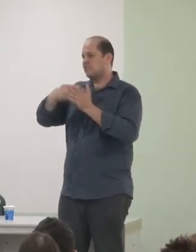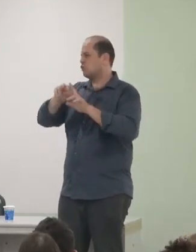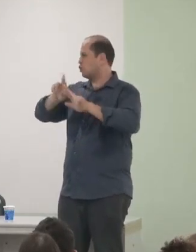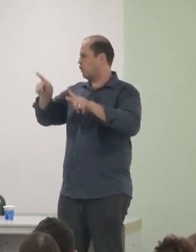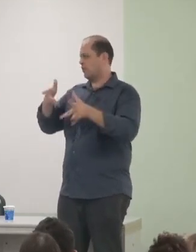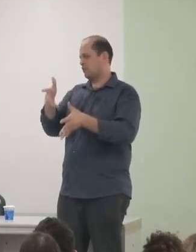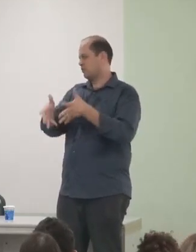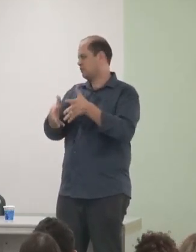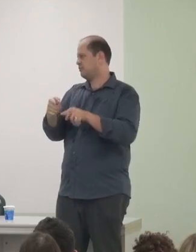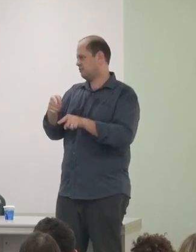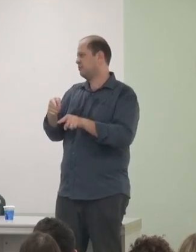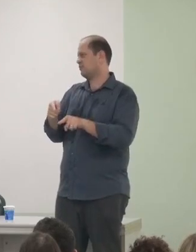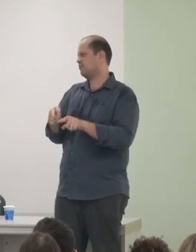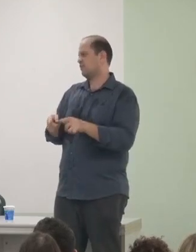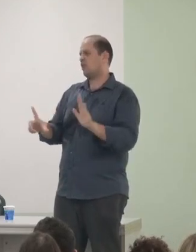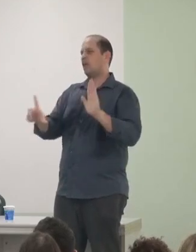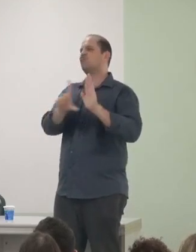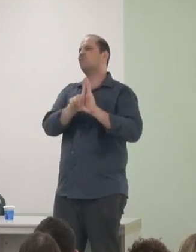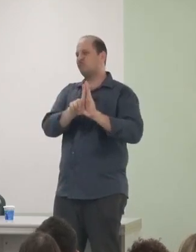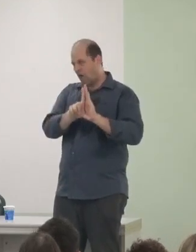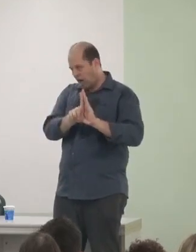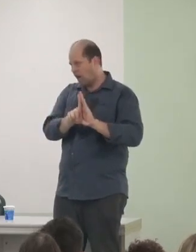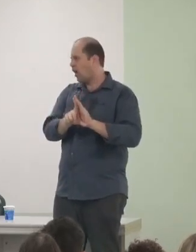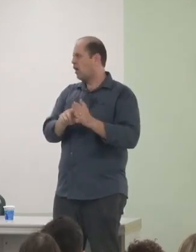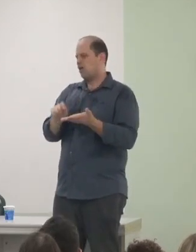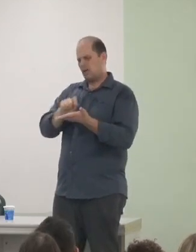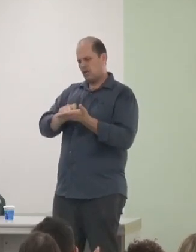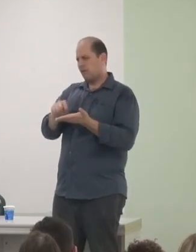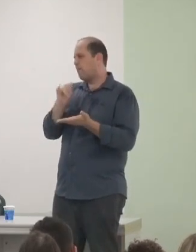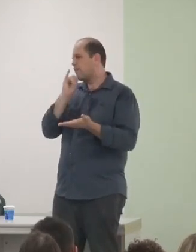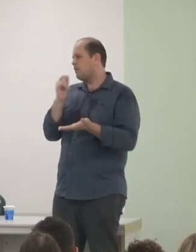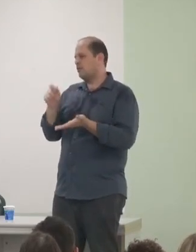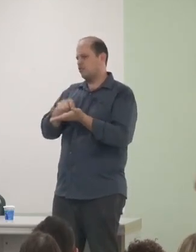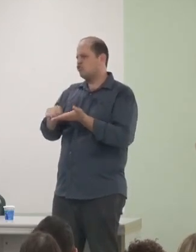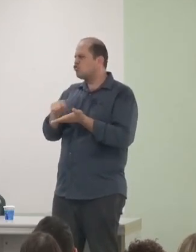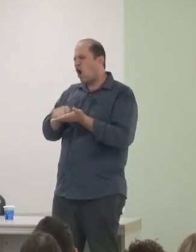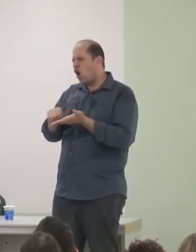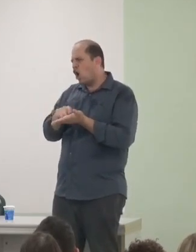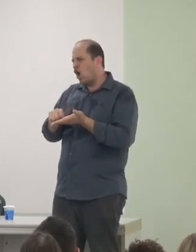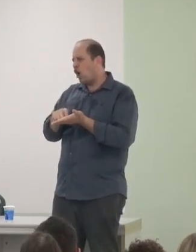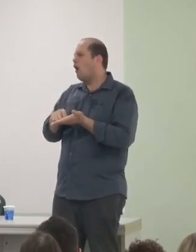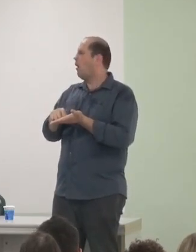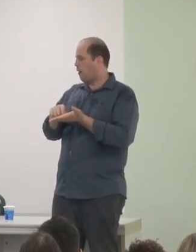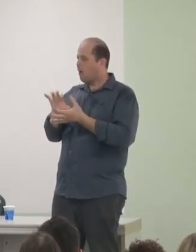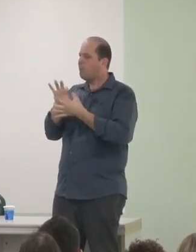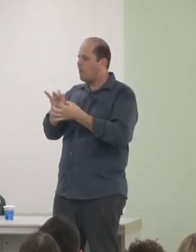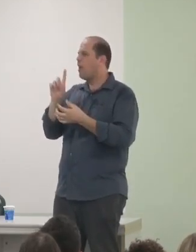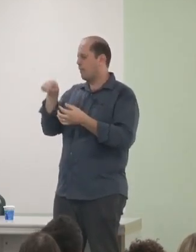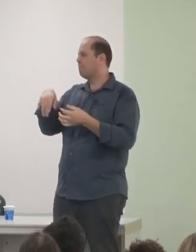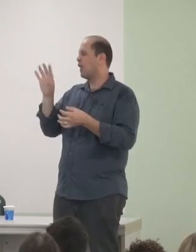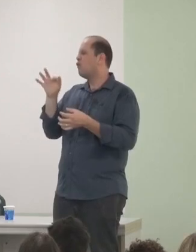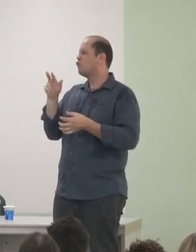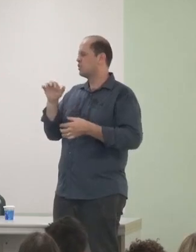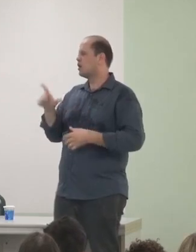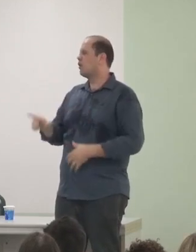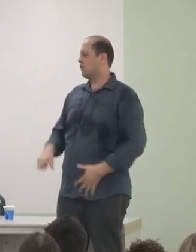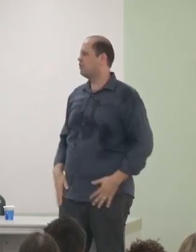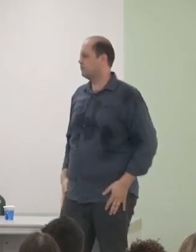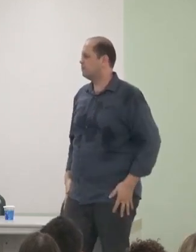essa articulação bucal, né, essa articulação bucal, ela se dá junto com também as ações manuais, aquilo